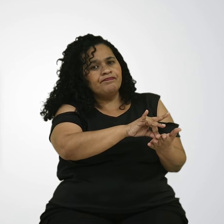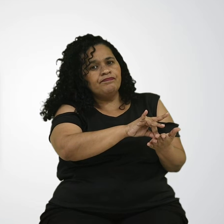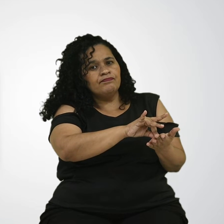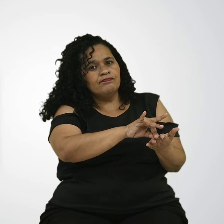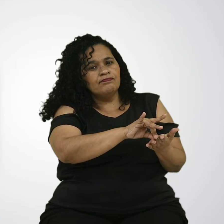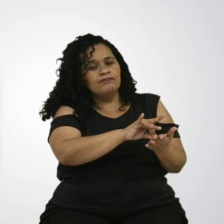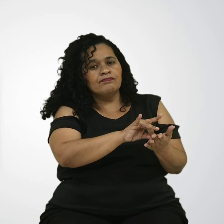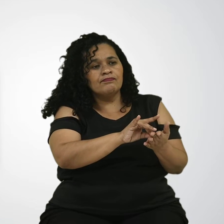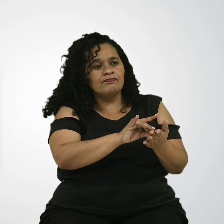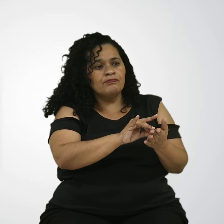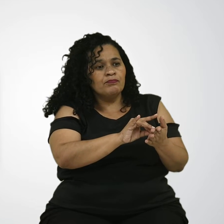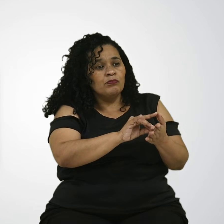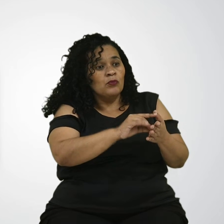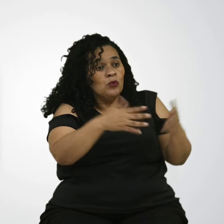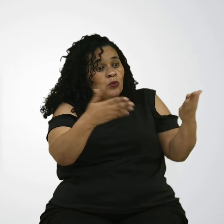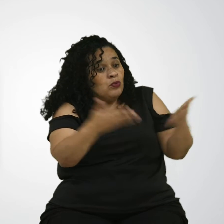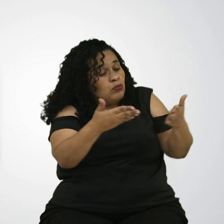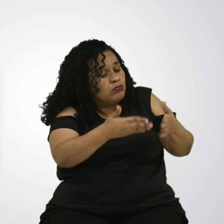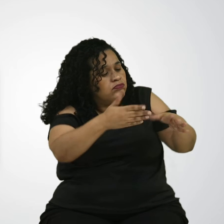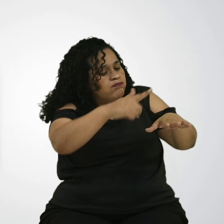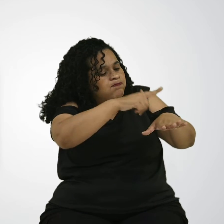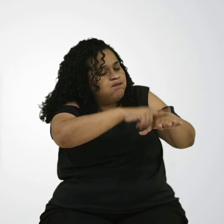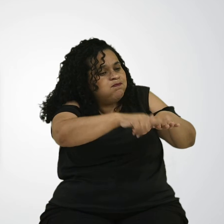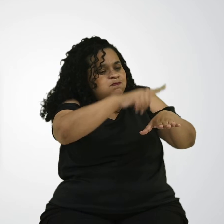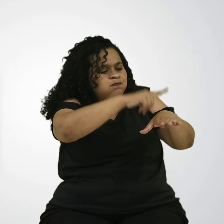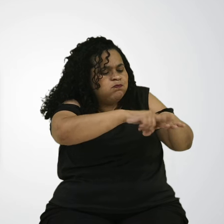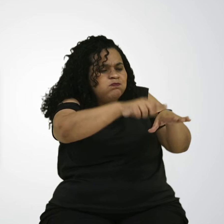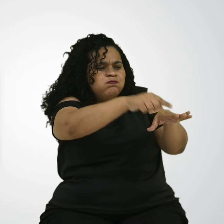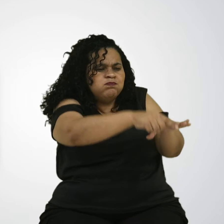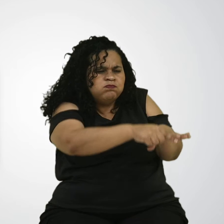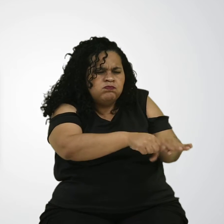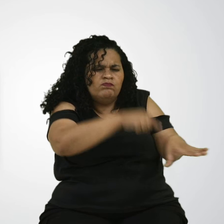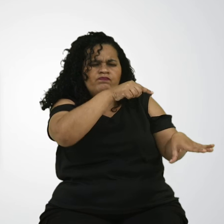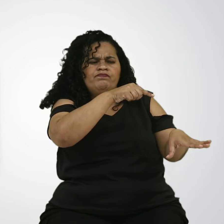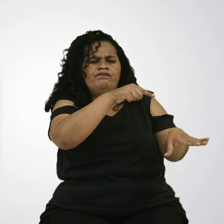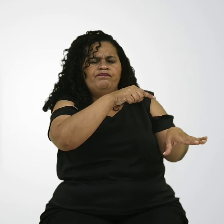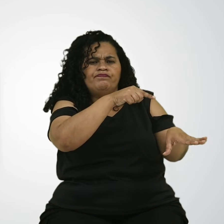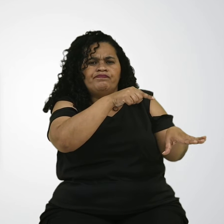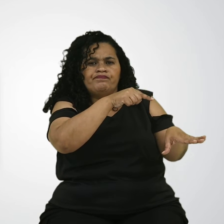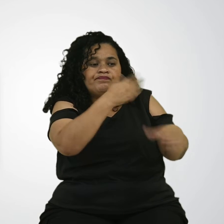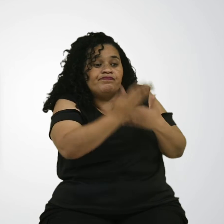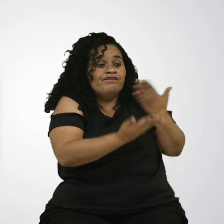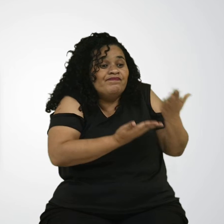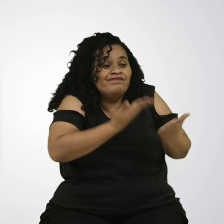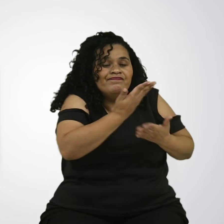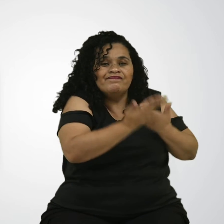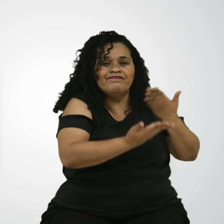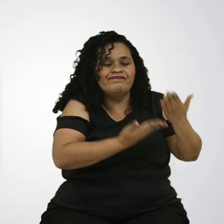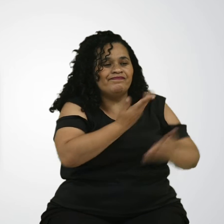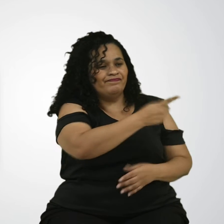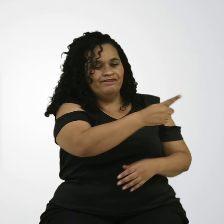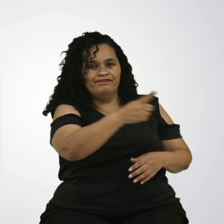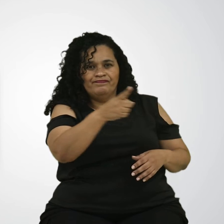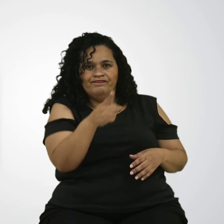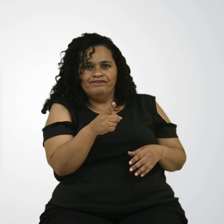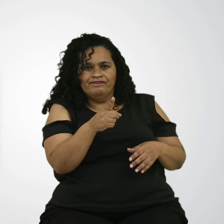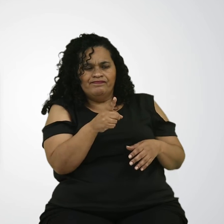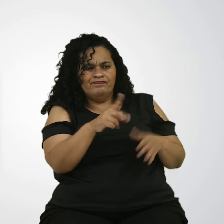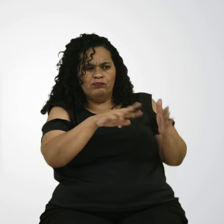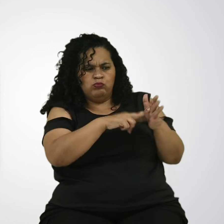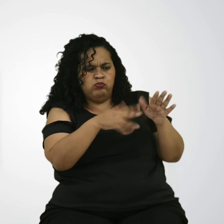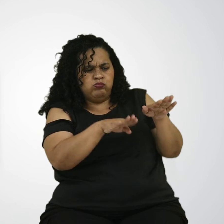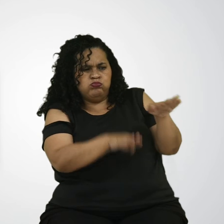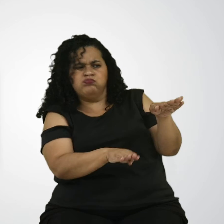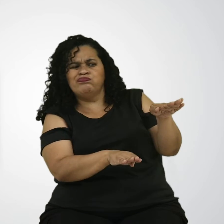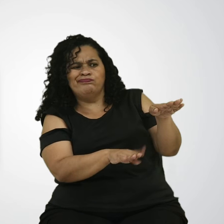O fato de eu lavar os pés de vocês, o fato de eu servir a vocês, não diminui quem